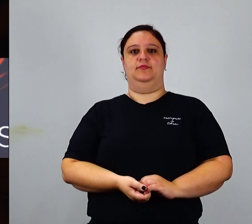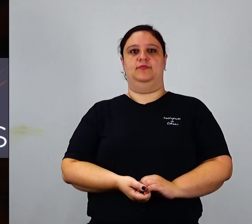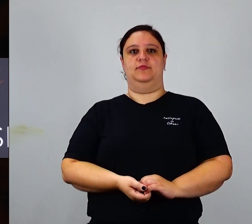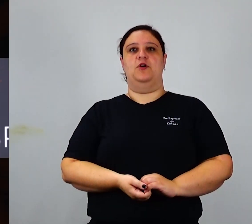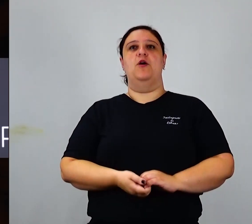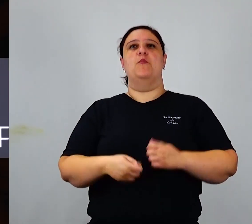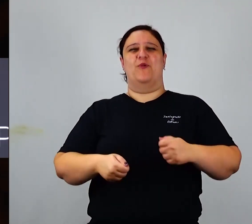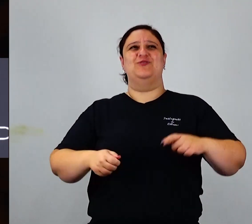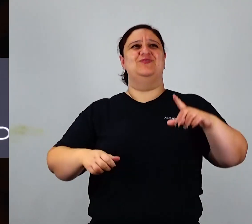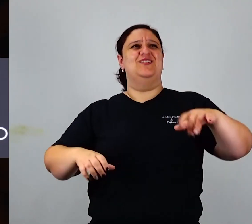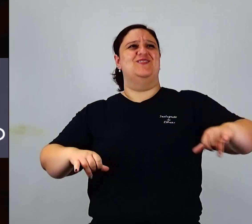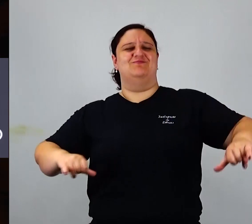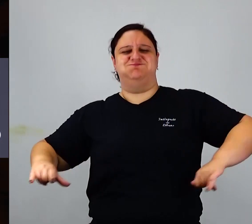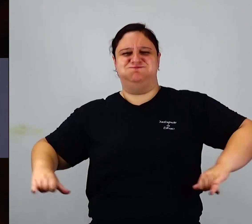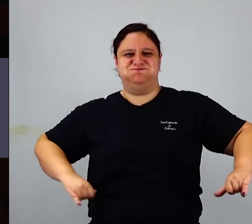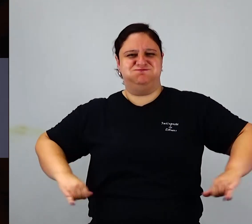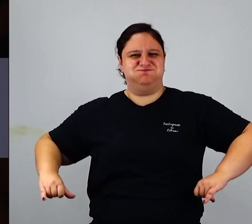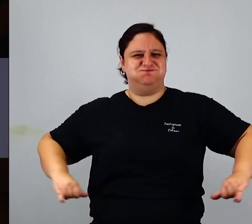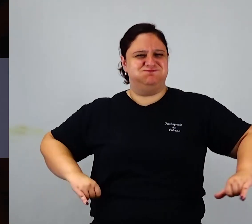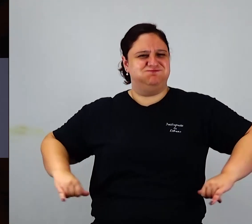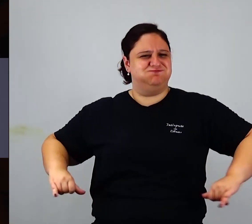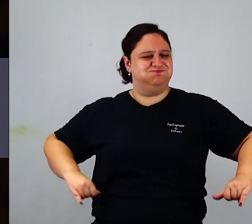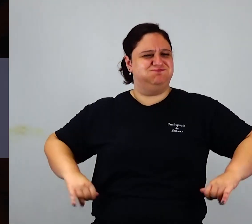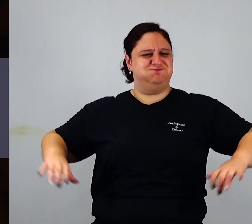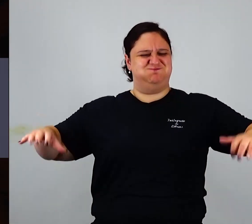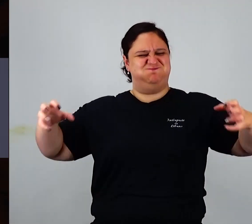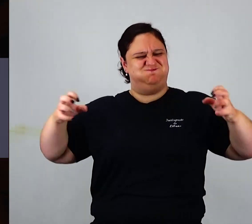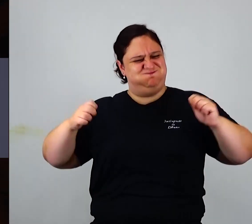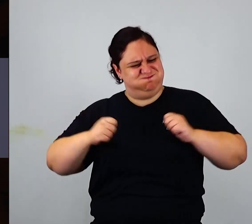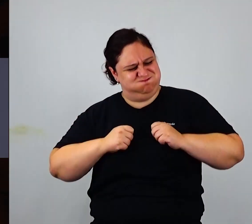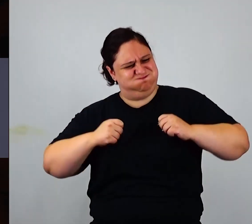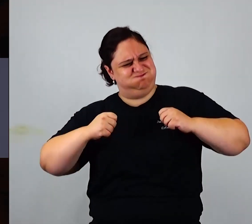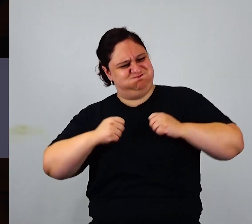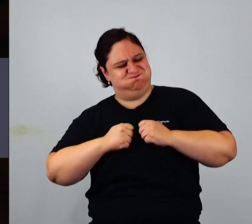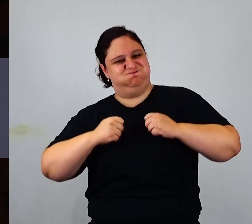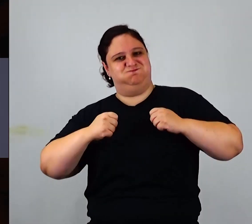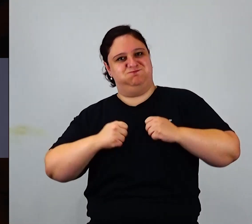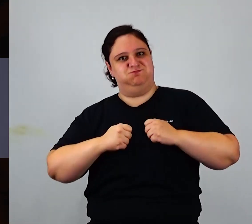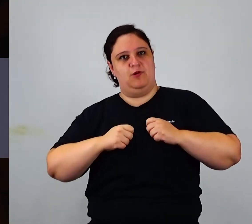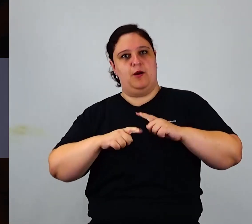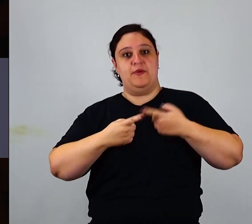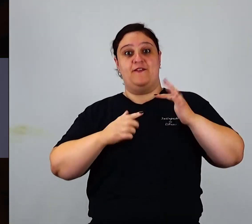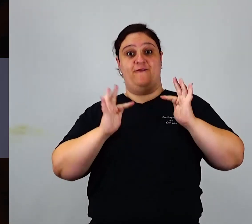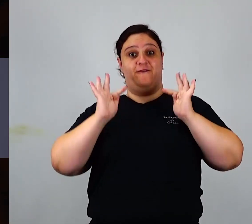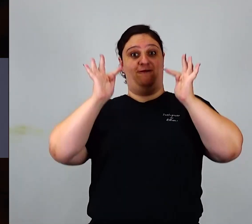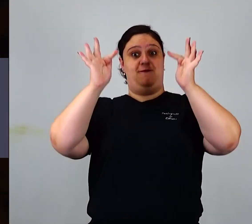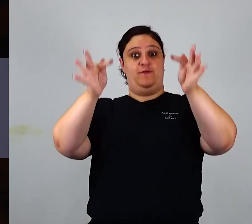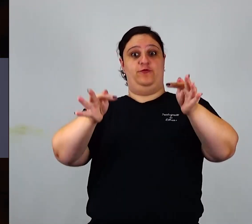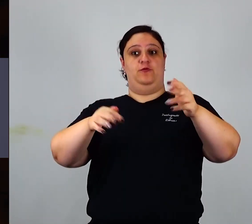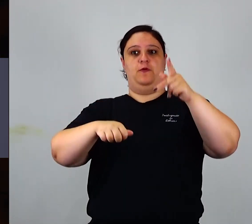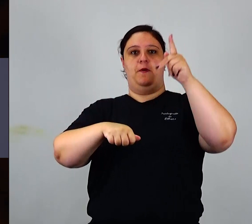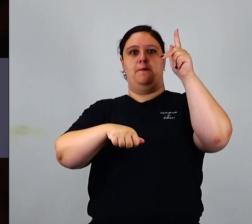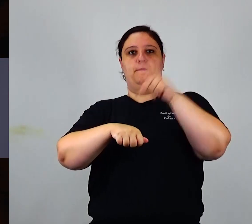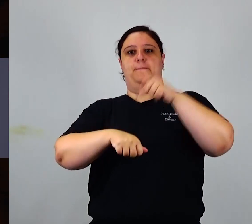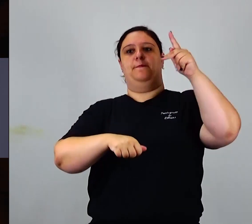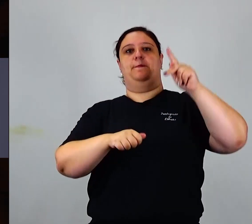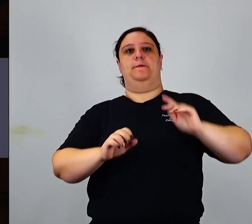pressão, mesmo com calor, o resultado disso vai ser uma pedra